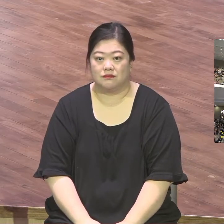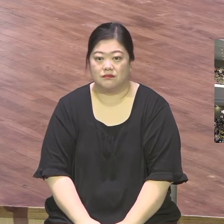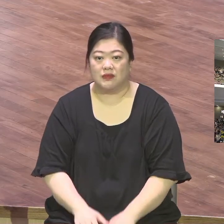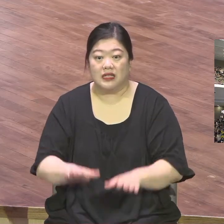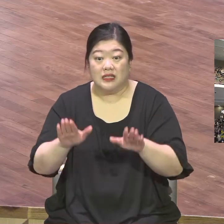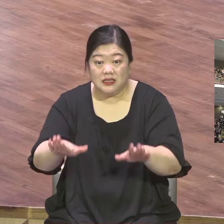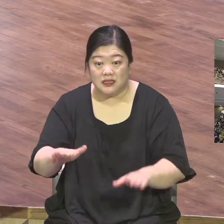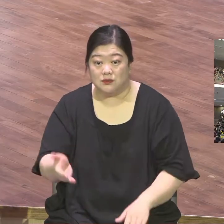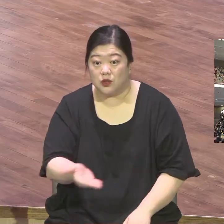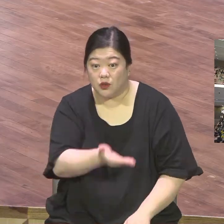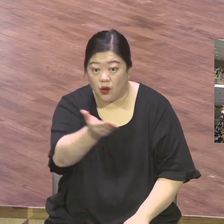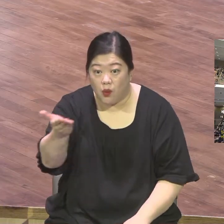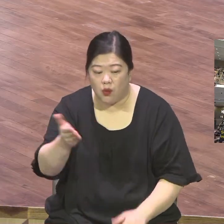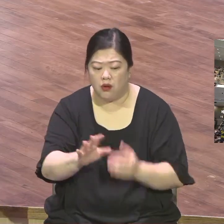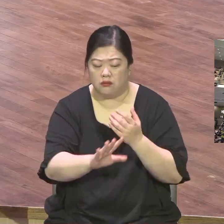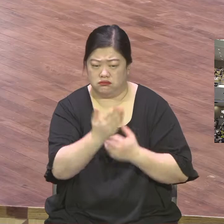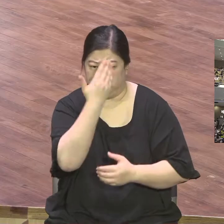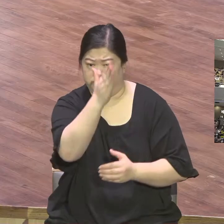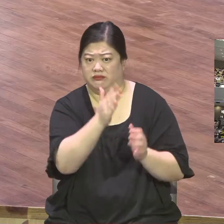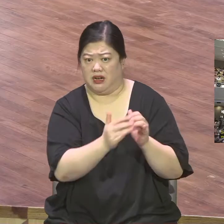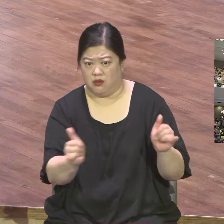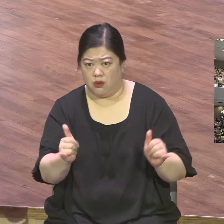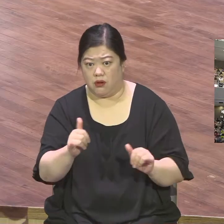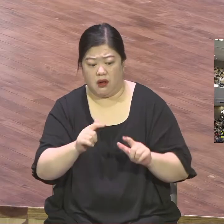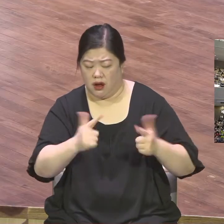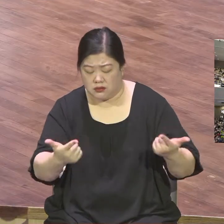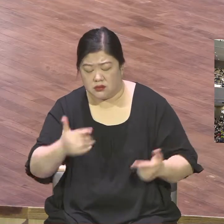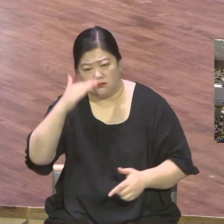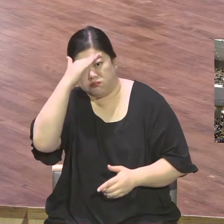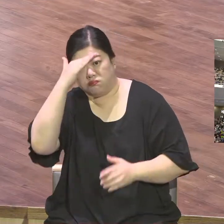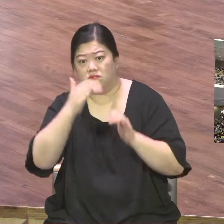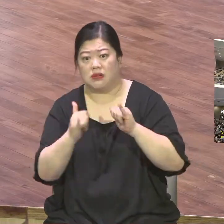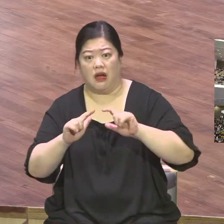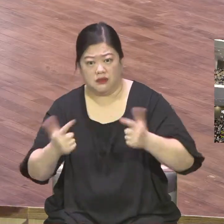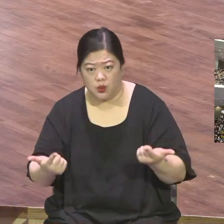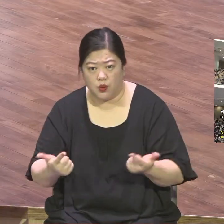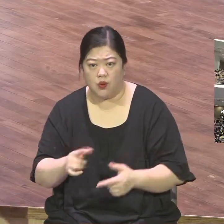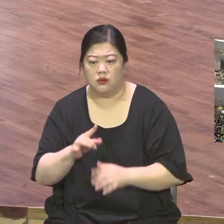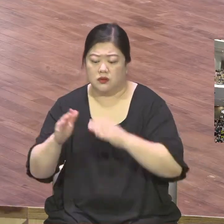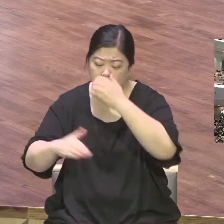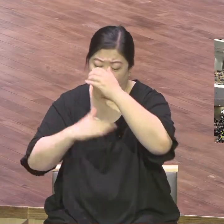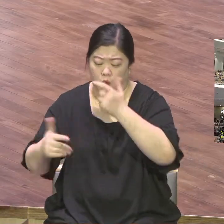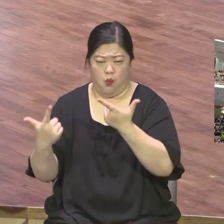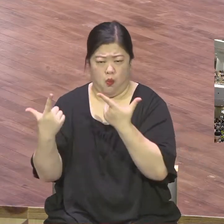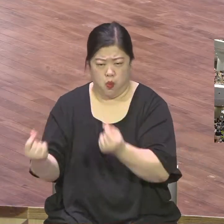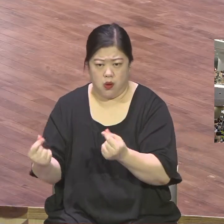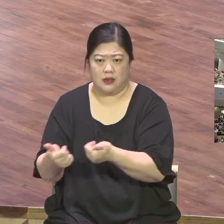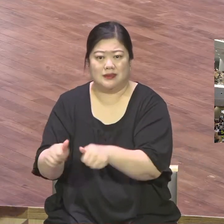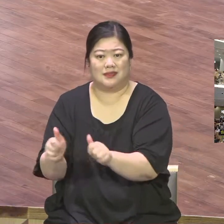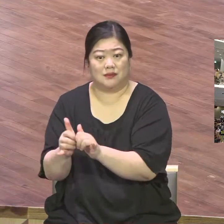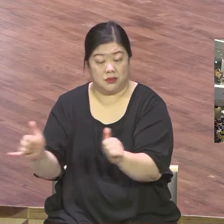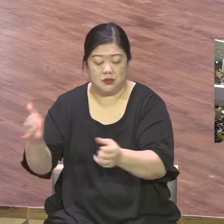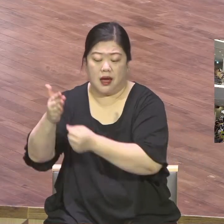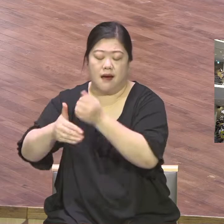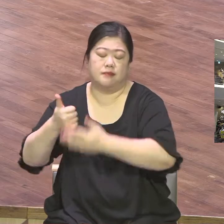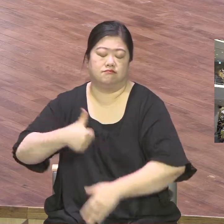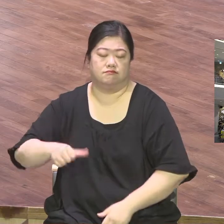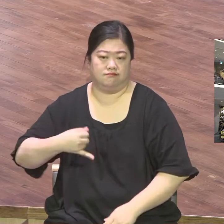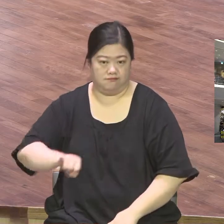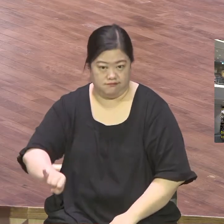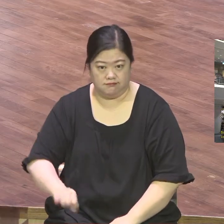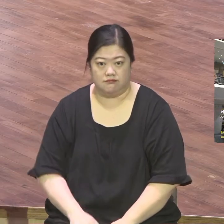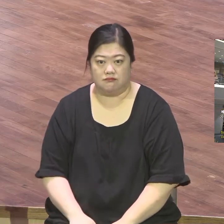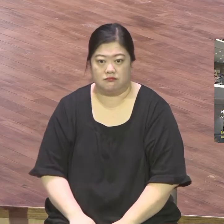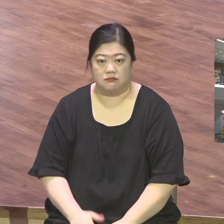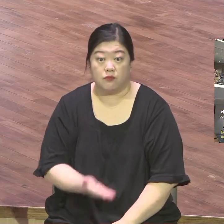이제부터 너희는 외인도 아니요 나그네도 아니요 오직 성도들과 동일한 시민이요 하나님의 권속이라.